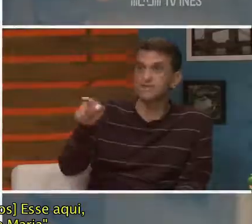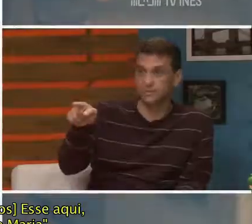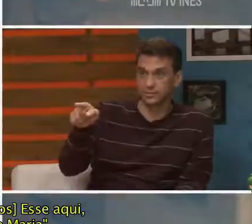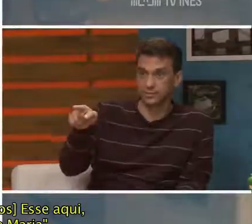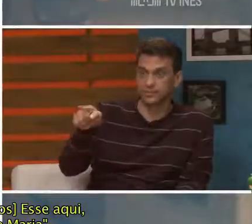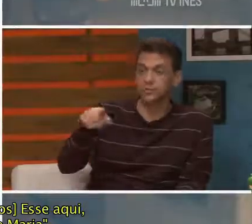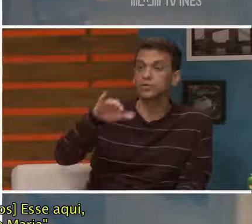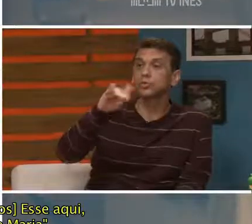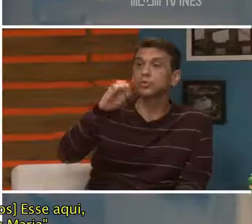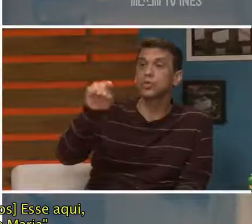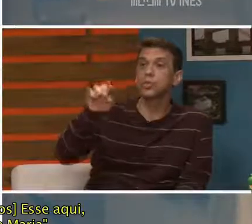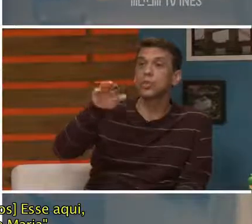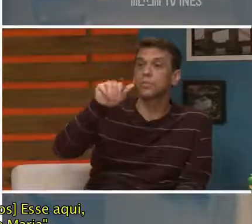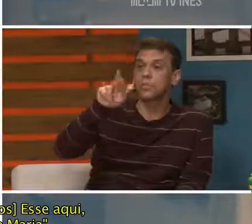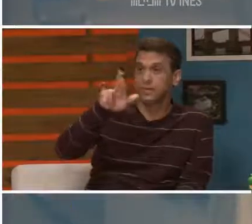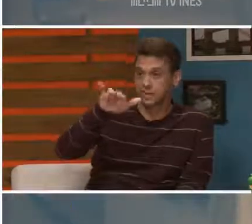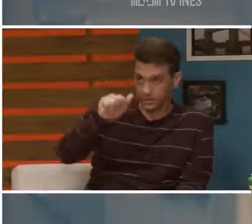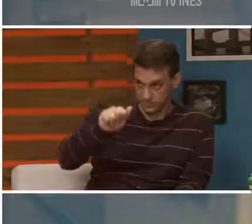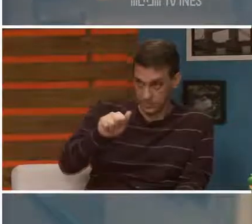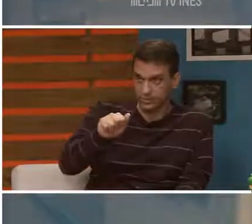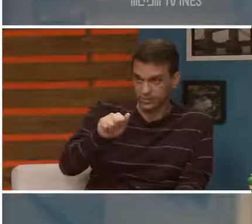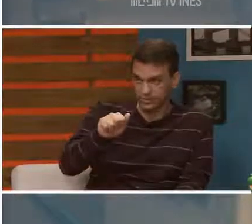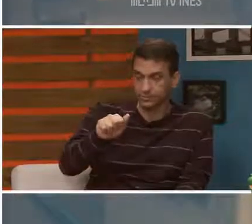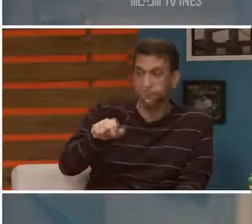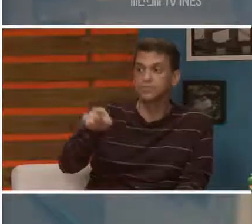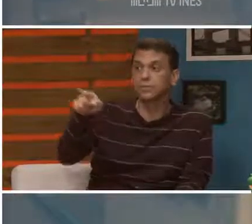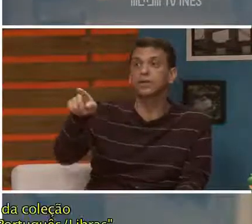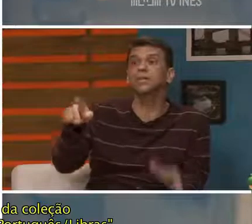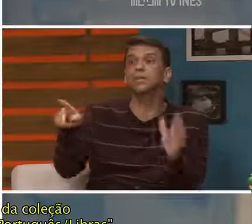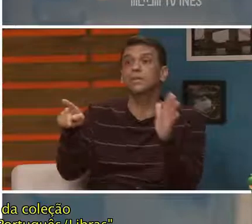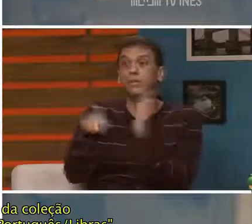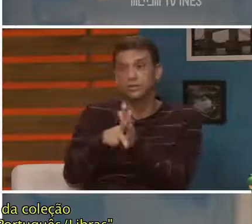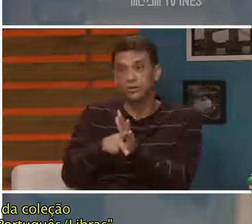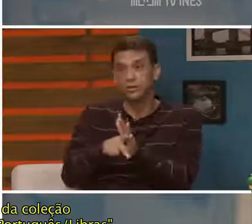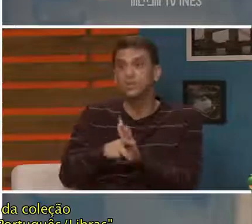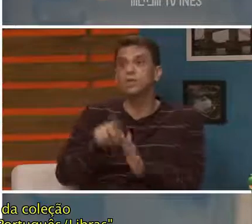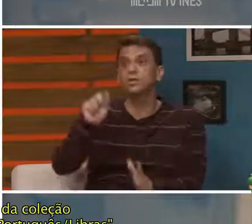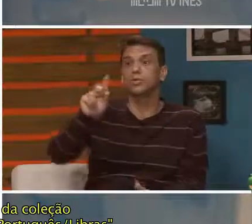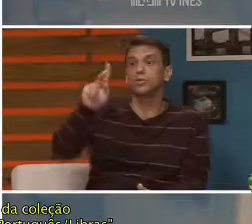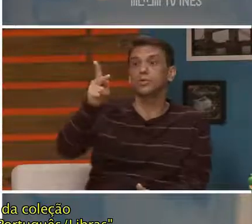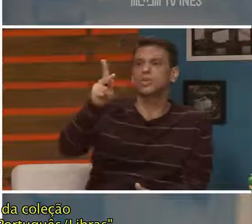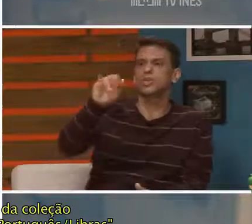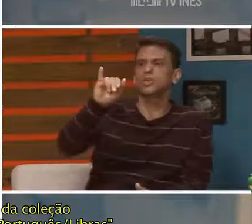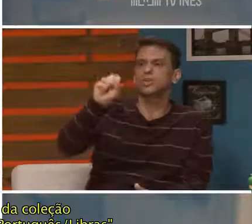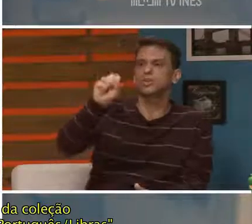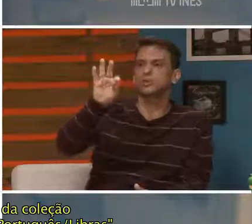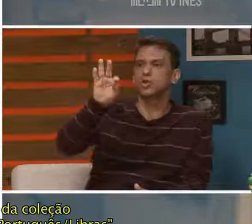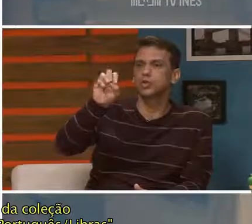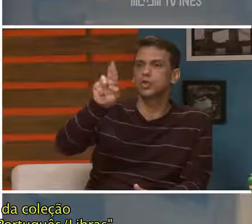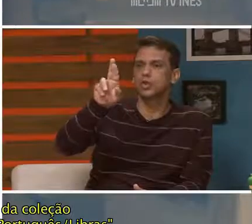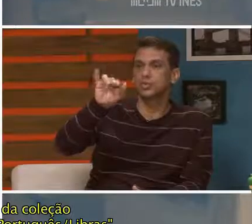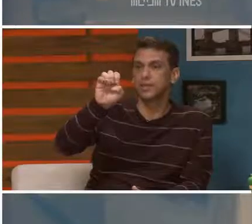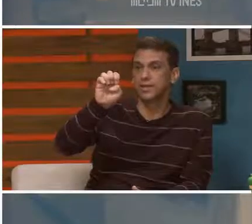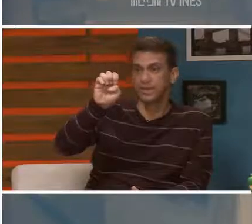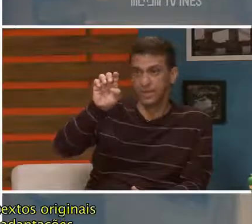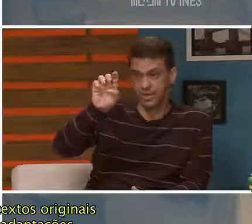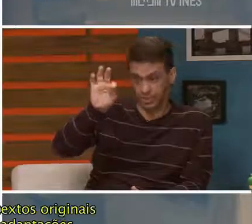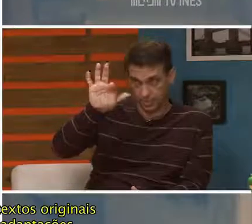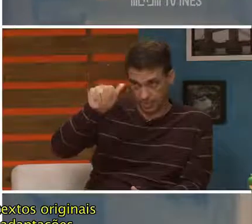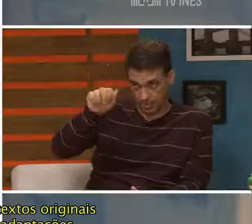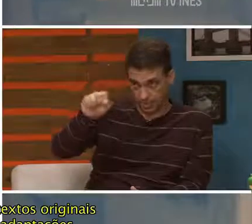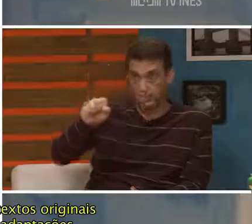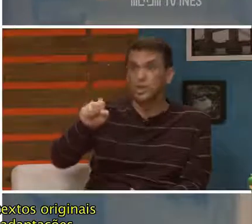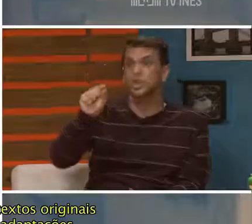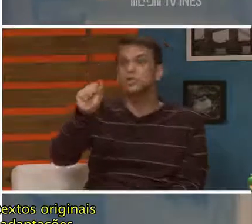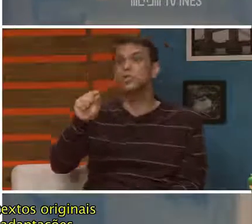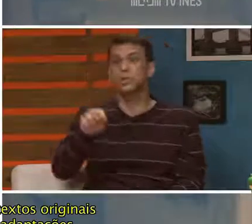Esse aqui, João e Maria, faz parte da coleção Historietas em Português Libras, que a